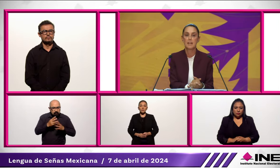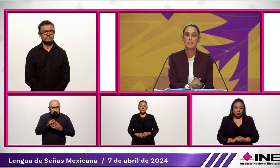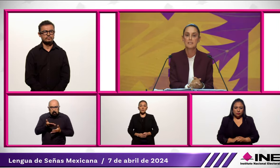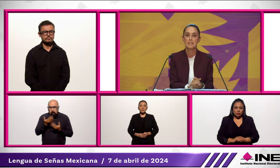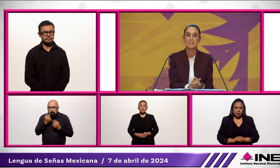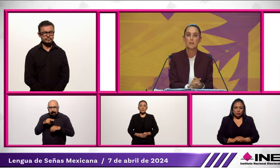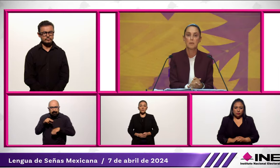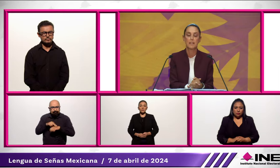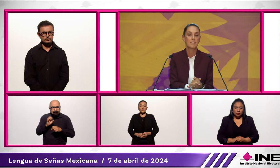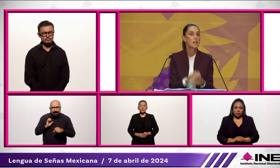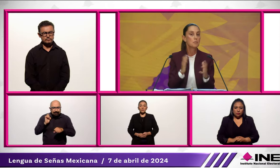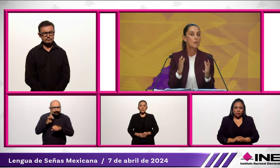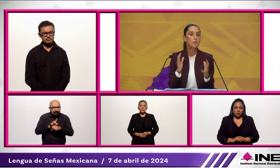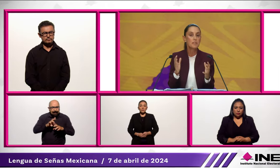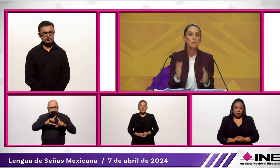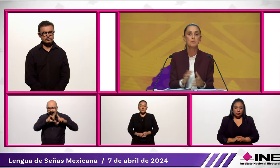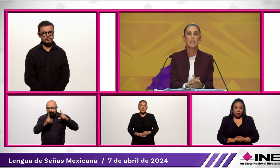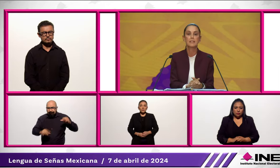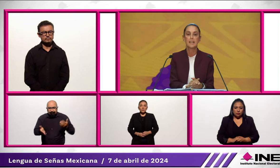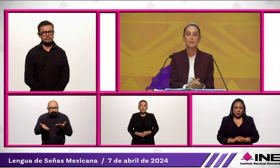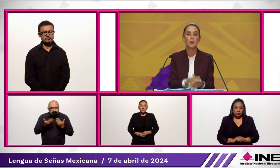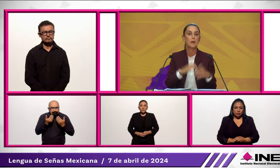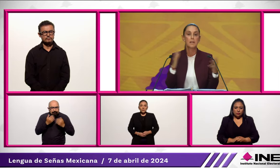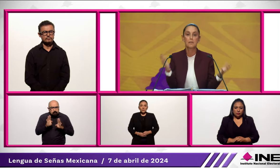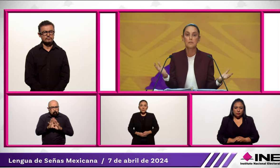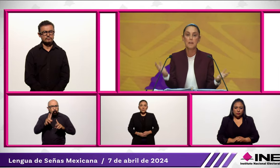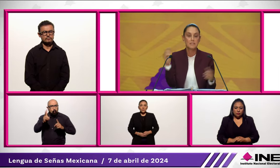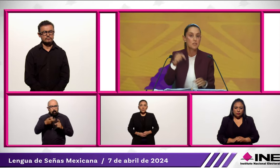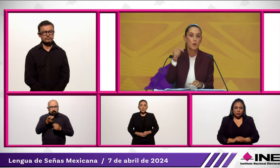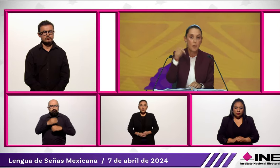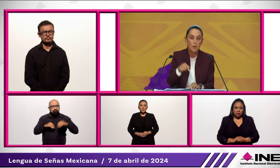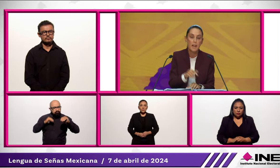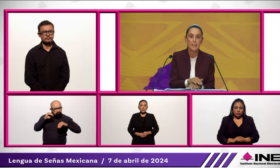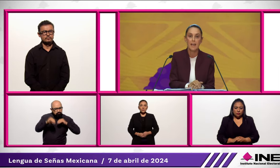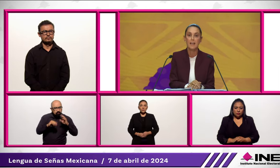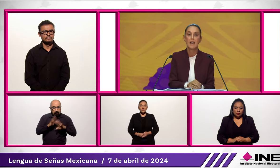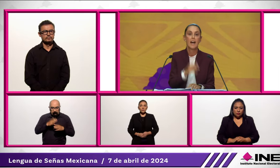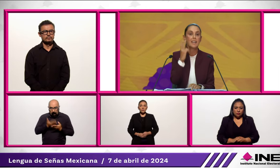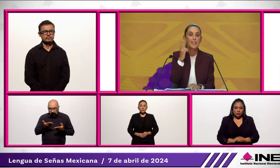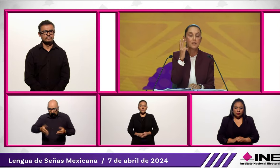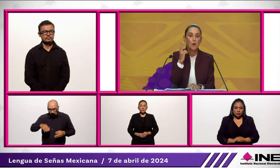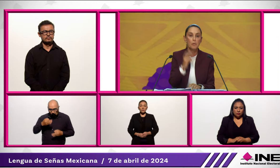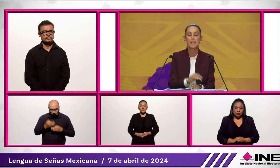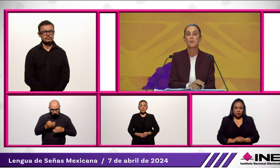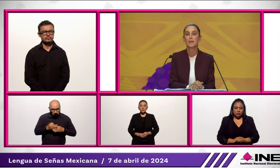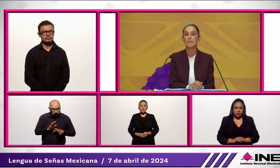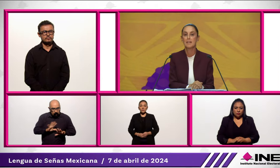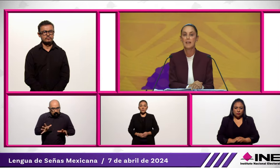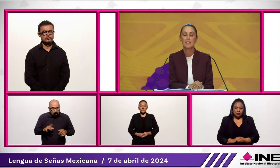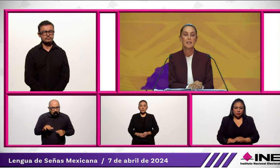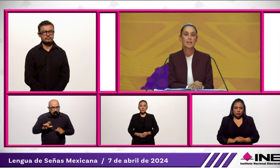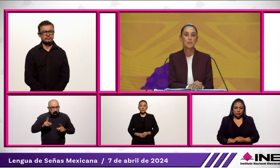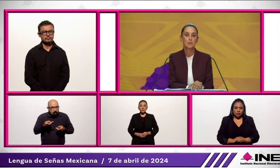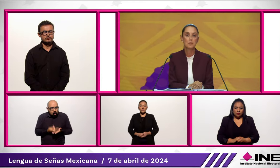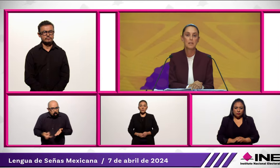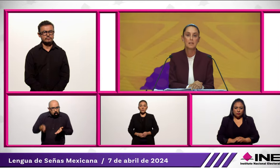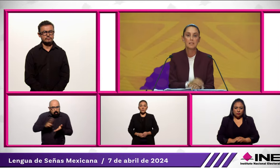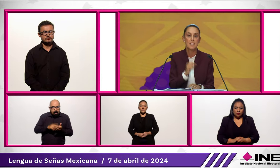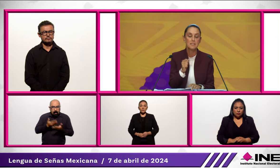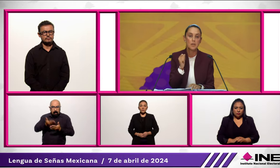médicos especialistas en el país. Por eso estamos planteando abrirlos más. De hecho, ahora ya hay el doble de lo que había